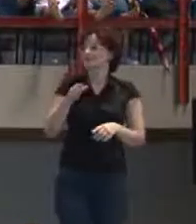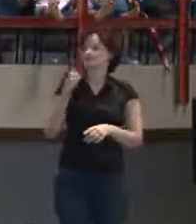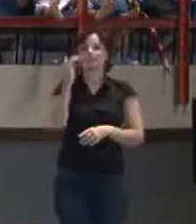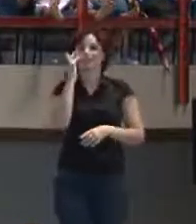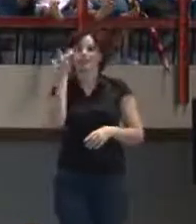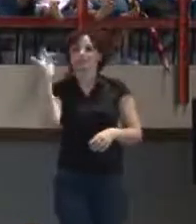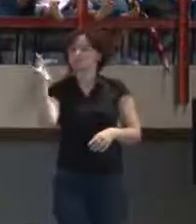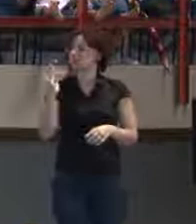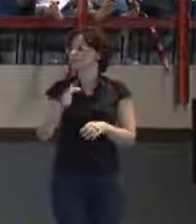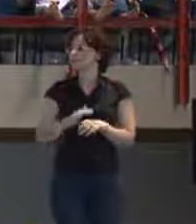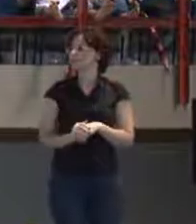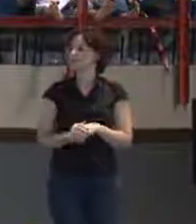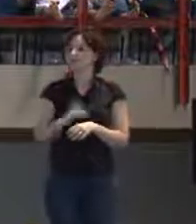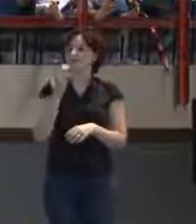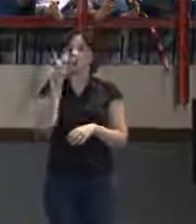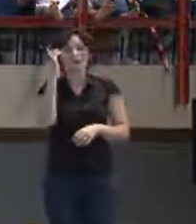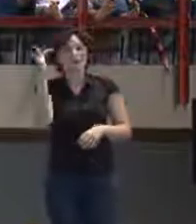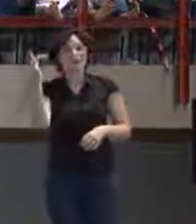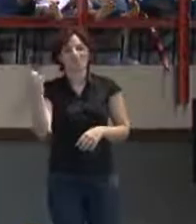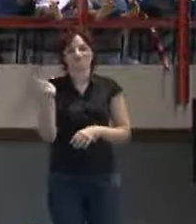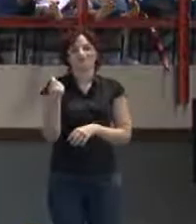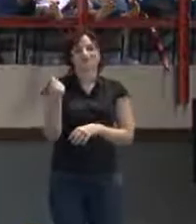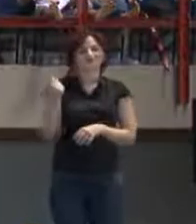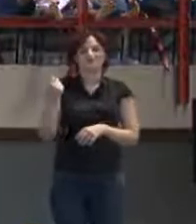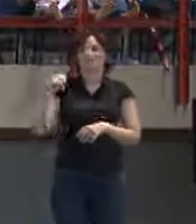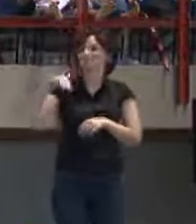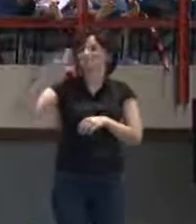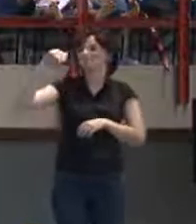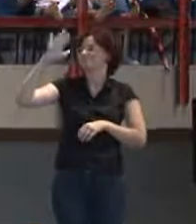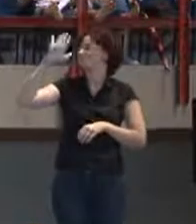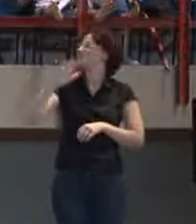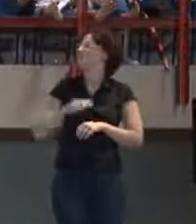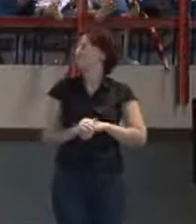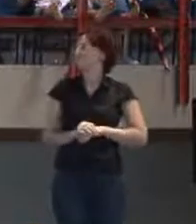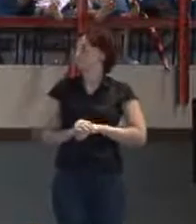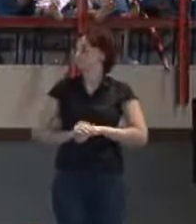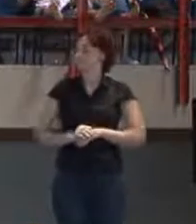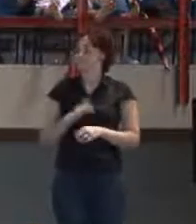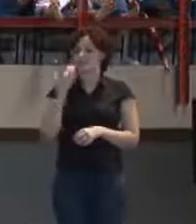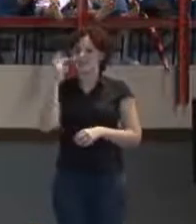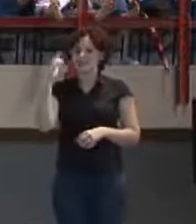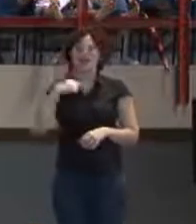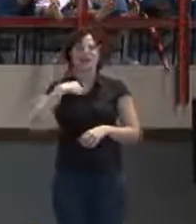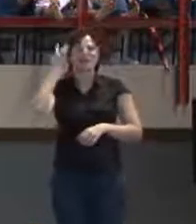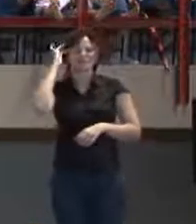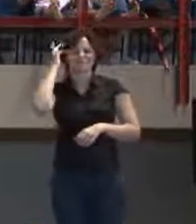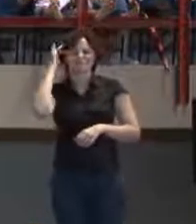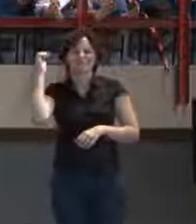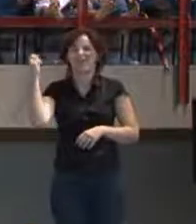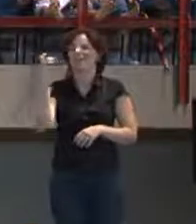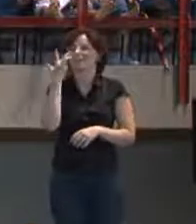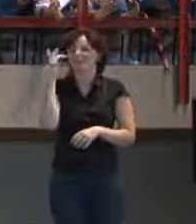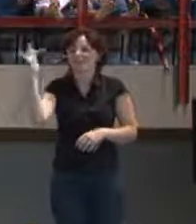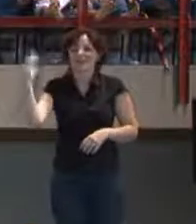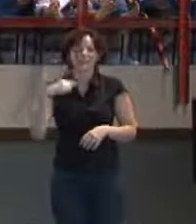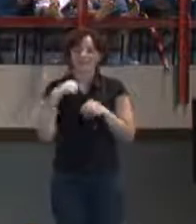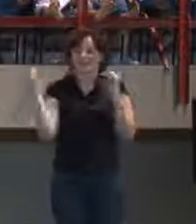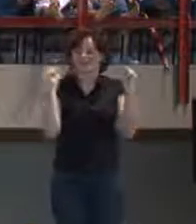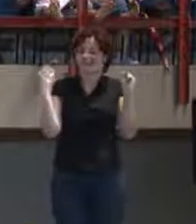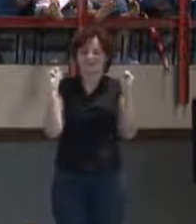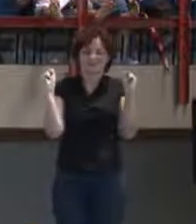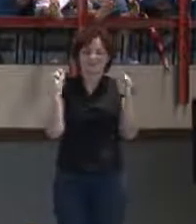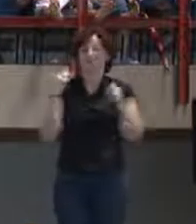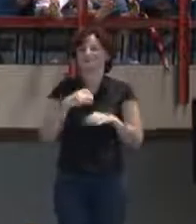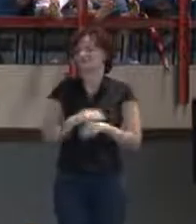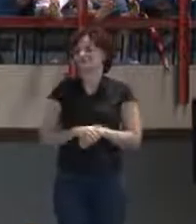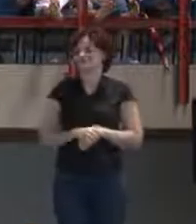Ouro. Ouro é rentável? Eu acho ouro rentável. Nossa senhora, sou louco, apaixonado por ouro. Não tenho, mas acho